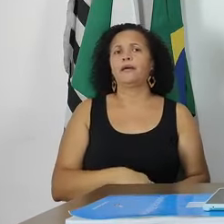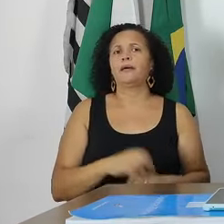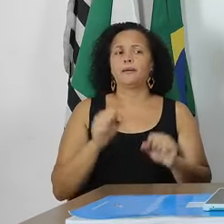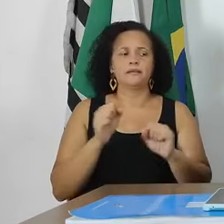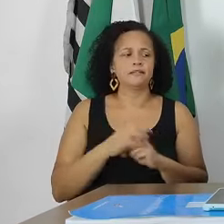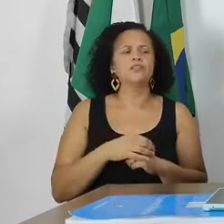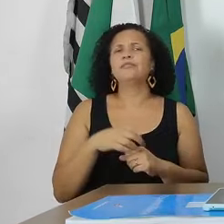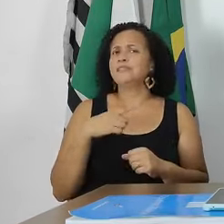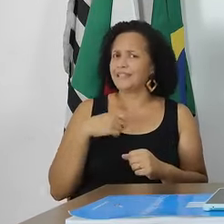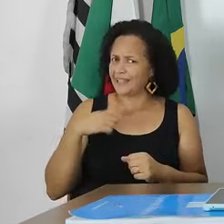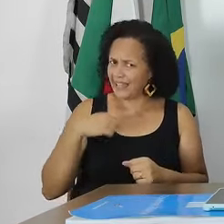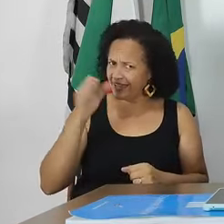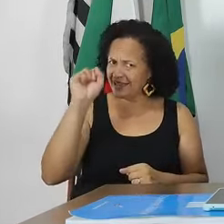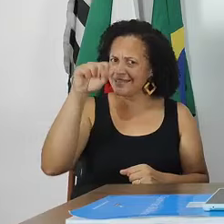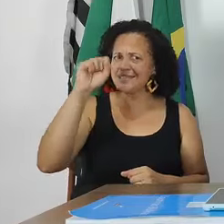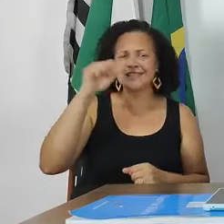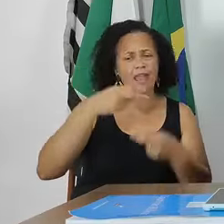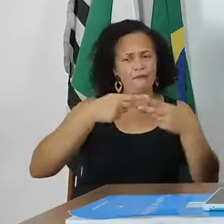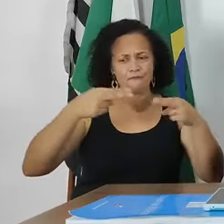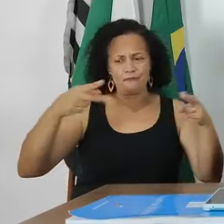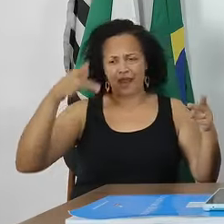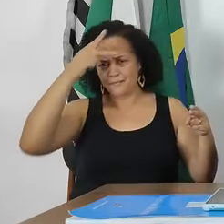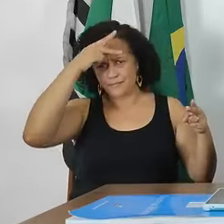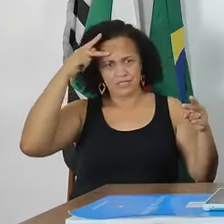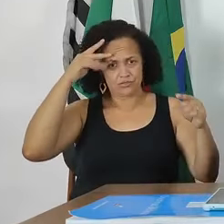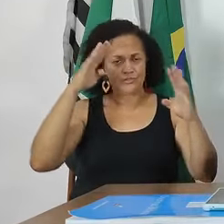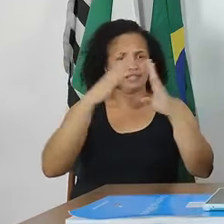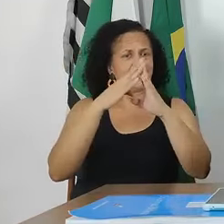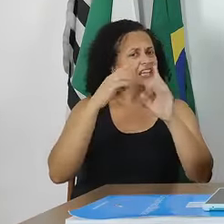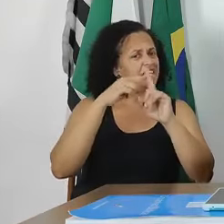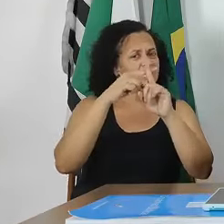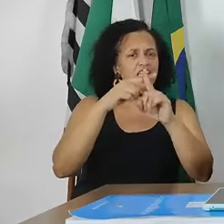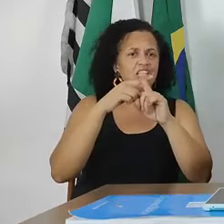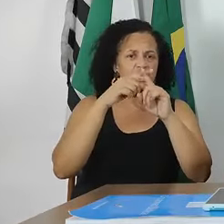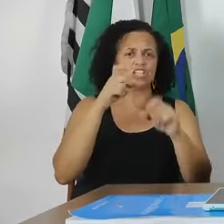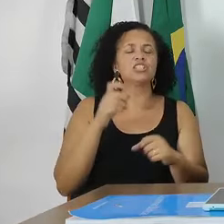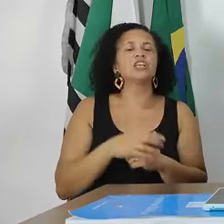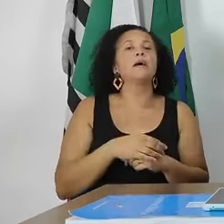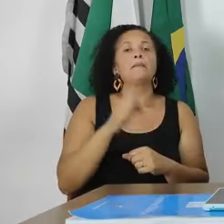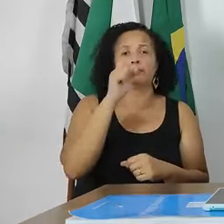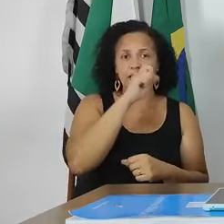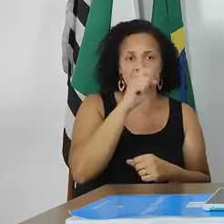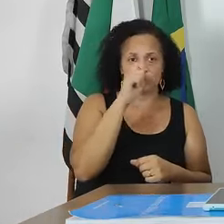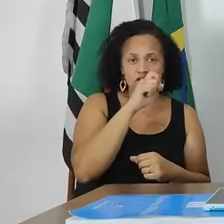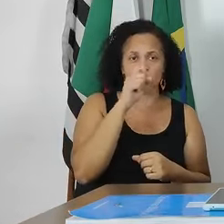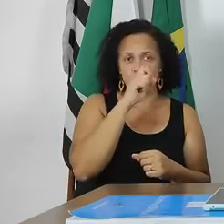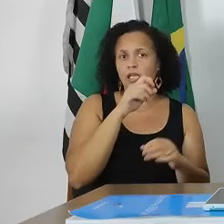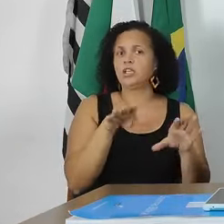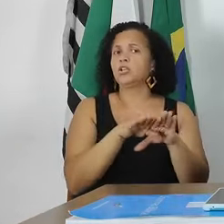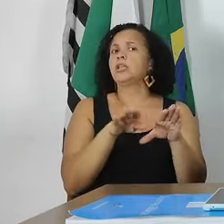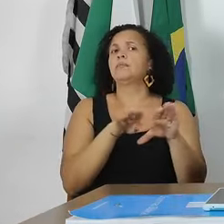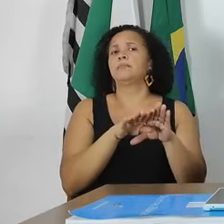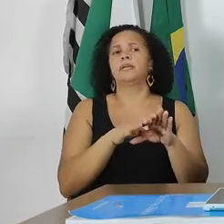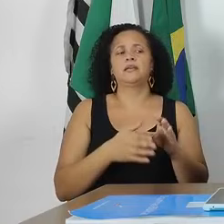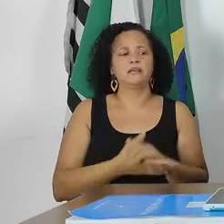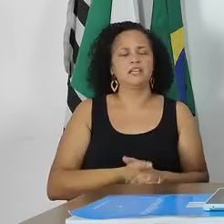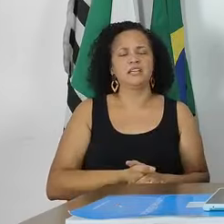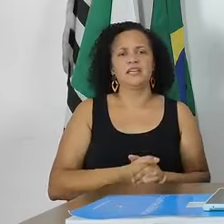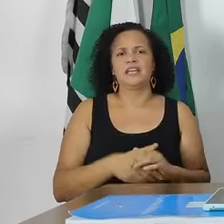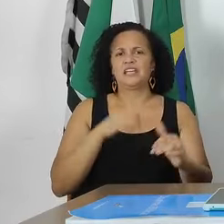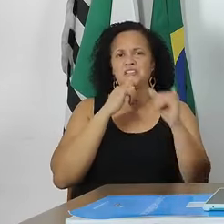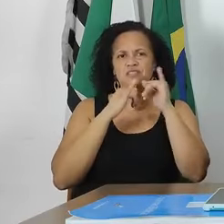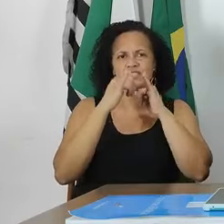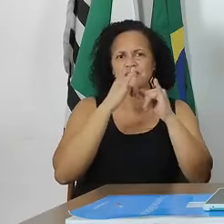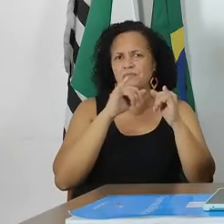igreja, gente. Eles já estão dentro da igreja, induzidos dentro da igreja, a induzir o povo a levar o caminho, né? Estamos